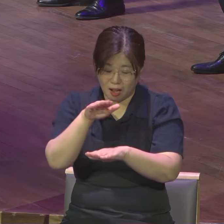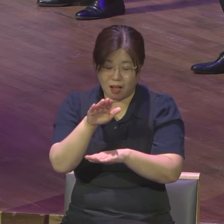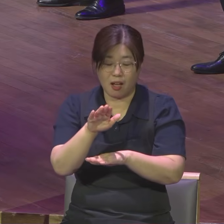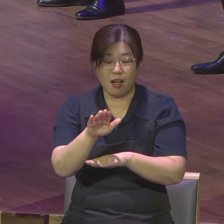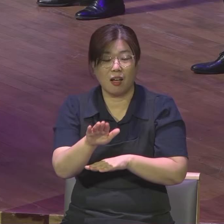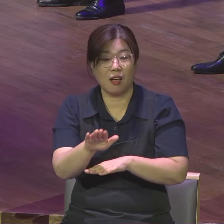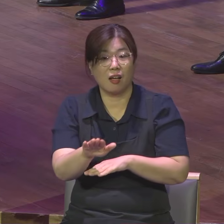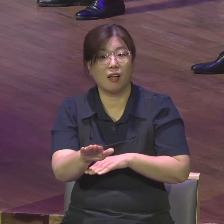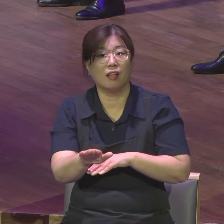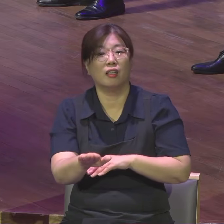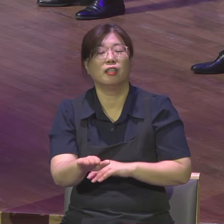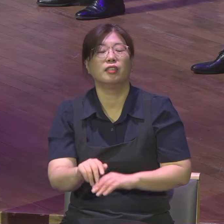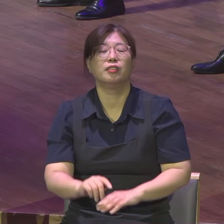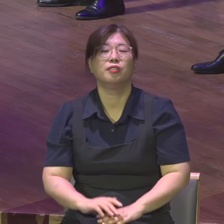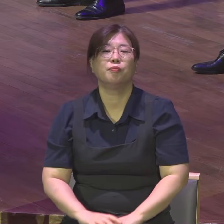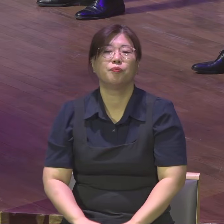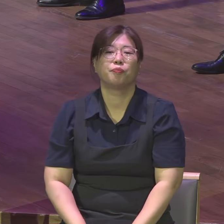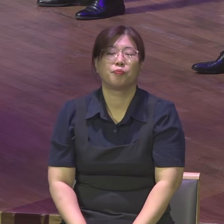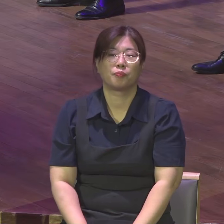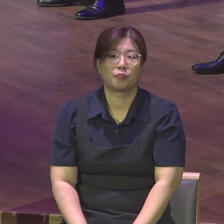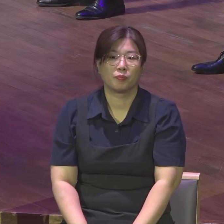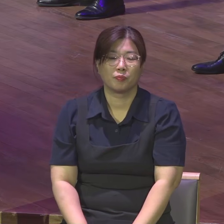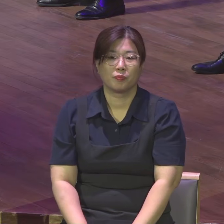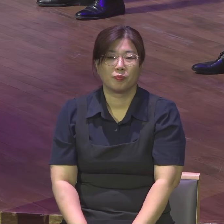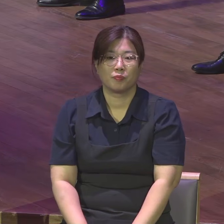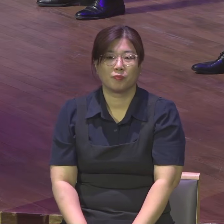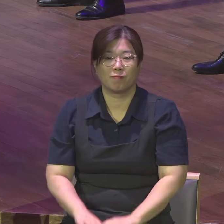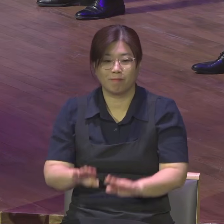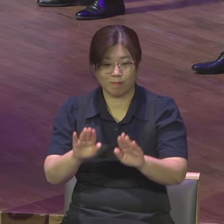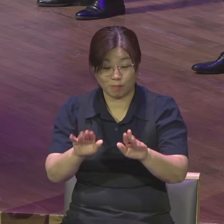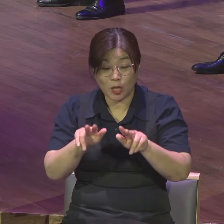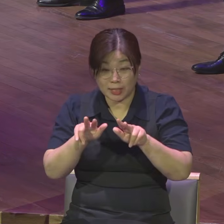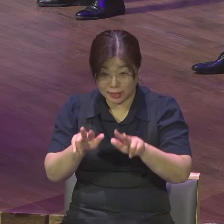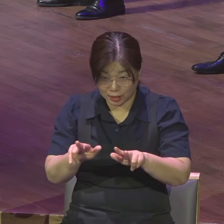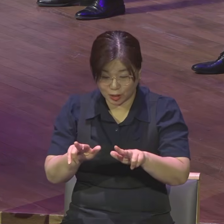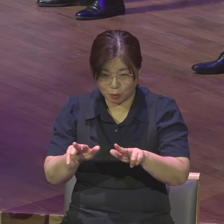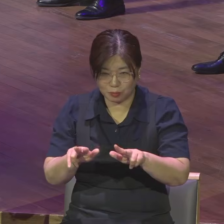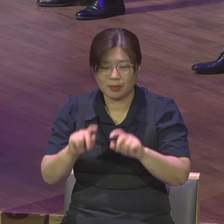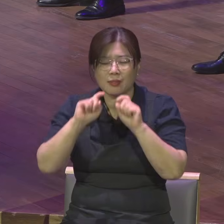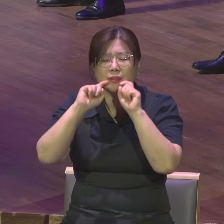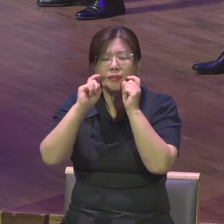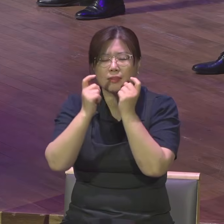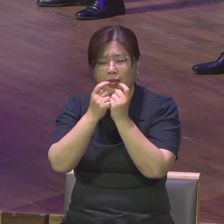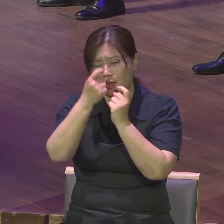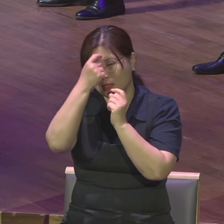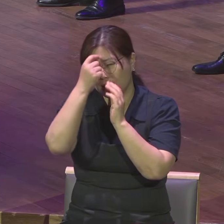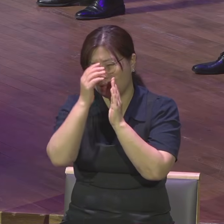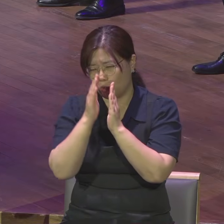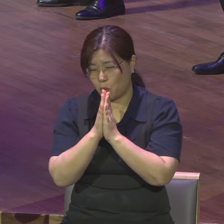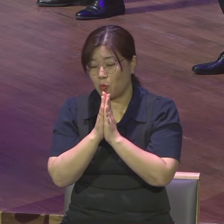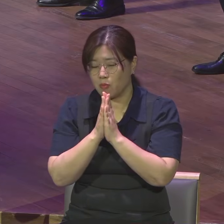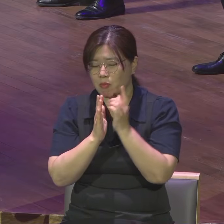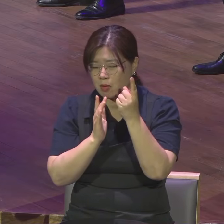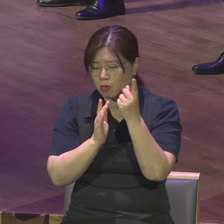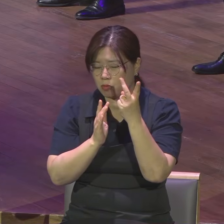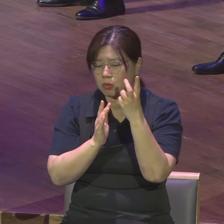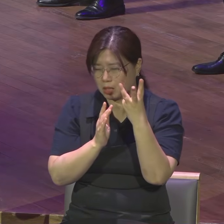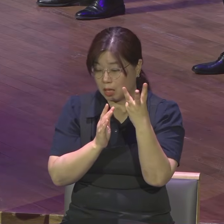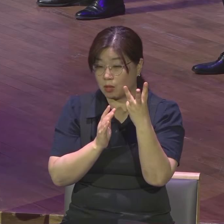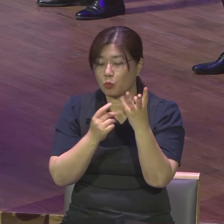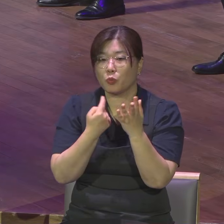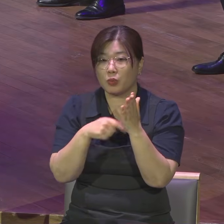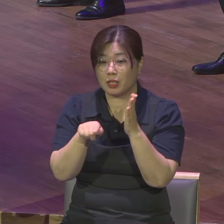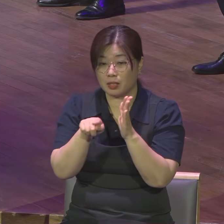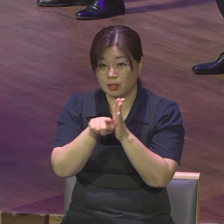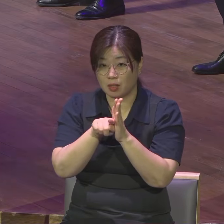걷습니다. 이 시간 성도와 개인을 위해 기도합니다. 특별히 오늘 특별히도 우리가 마음을 담아서 예언의 모든 한우들을 위해서 이 시간